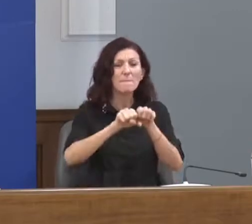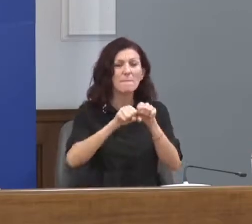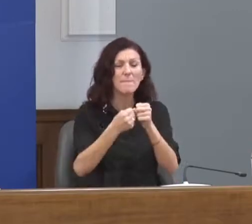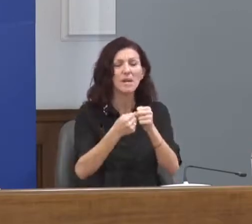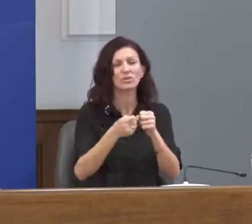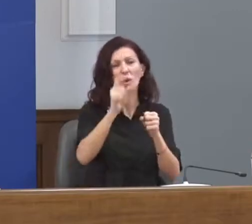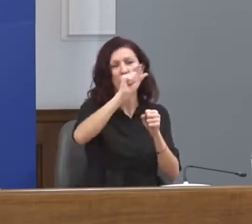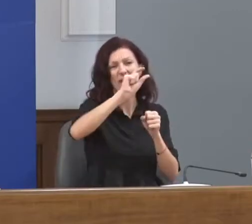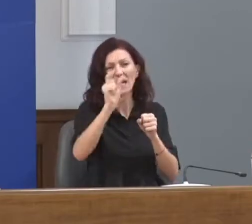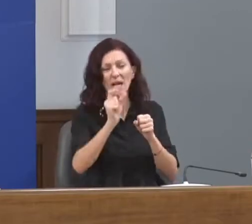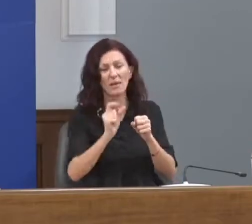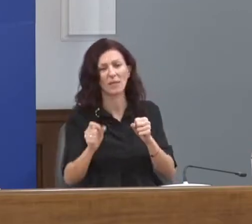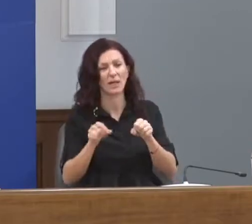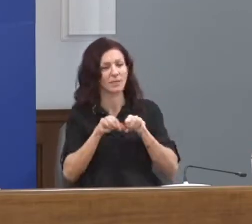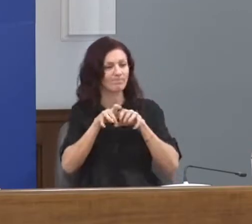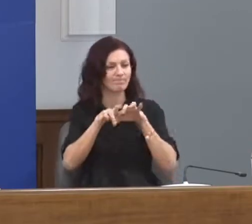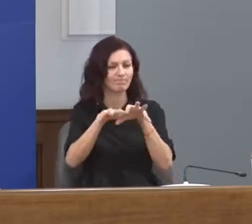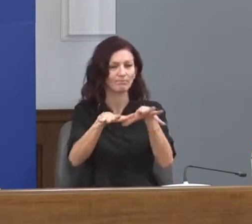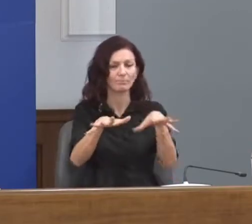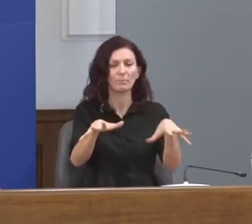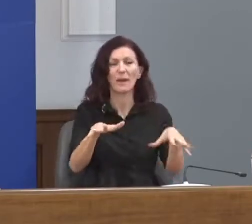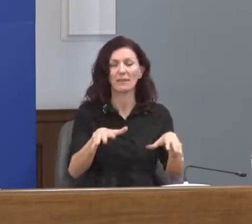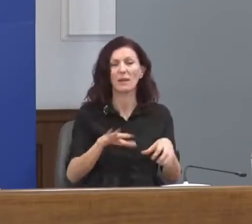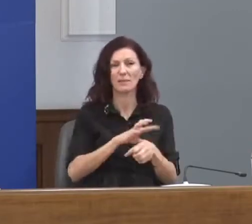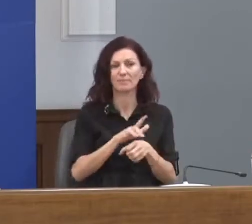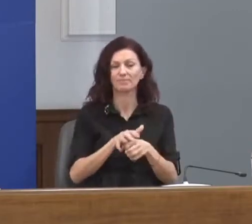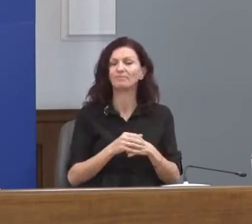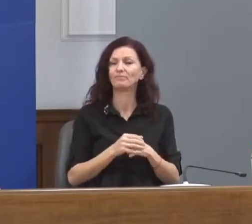на пандемията.